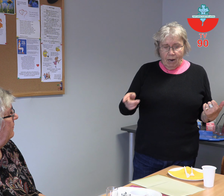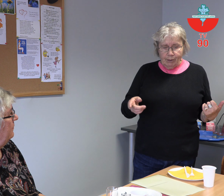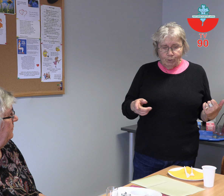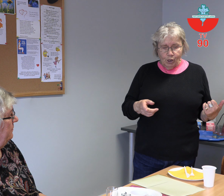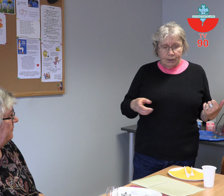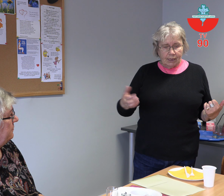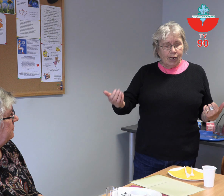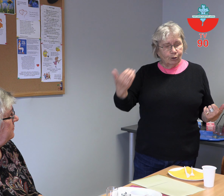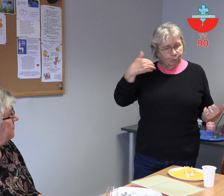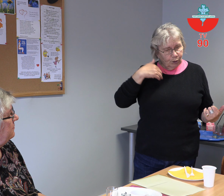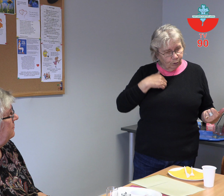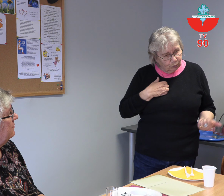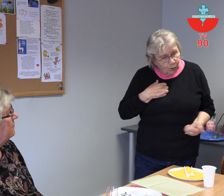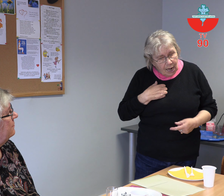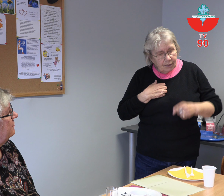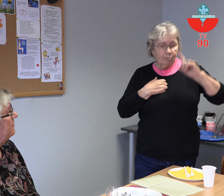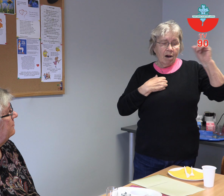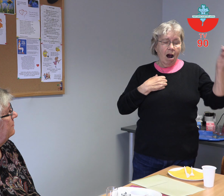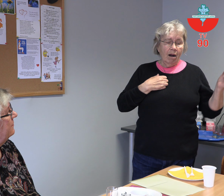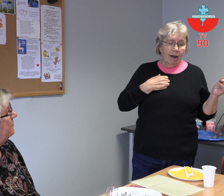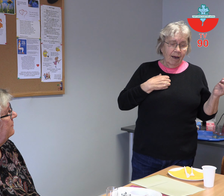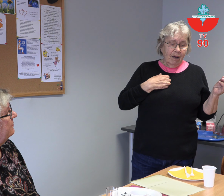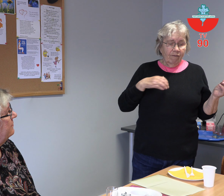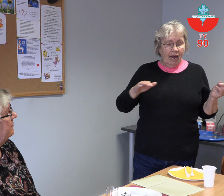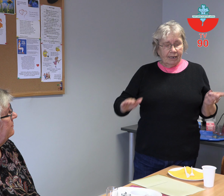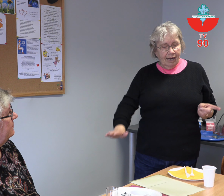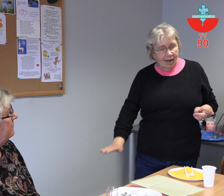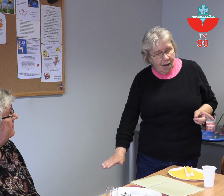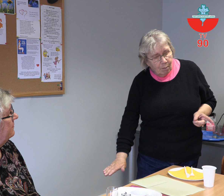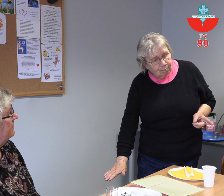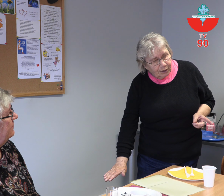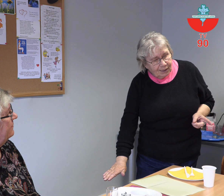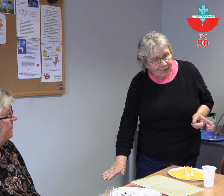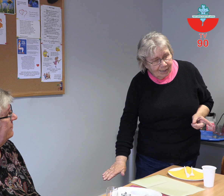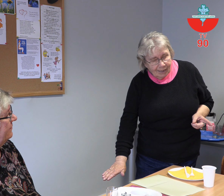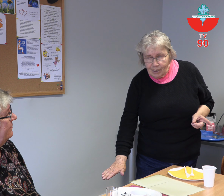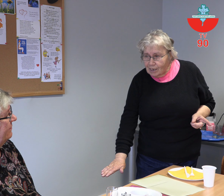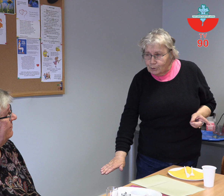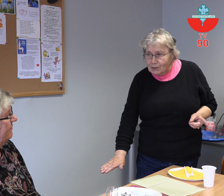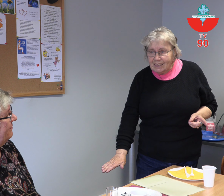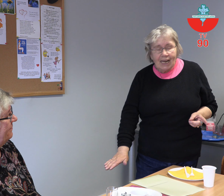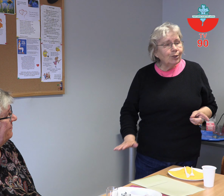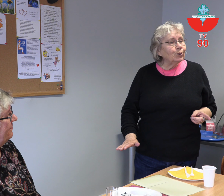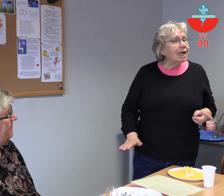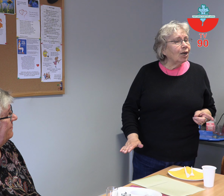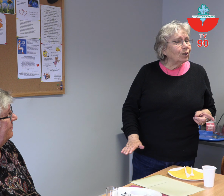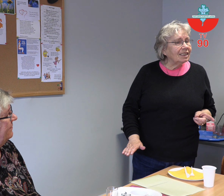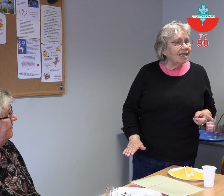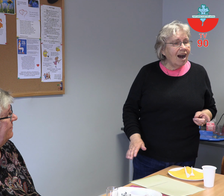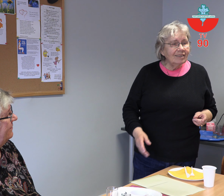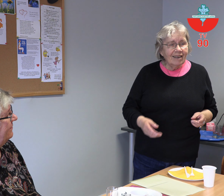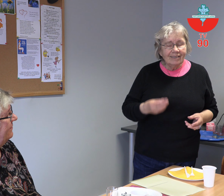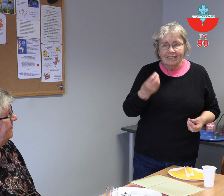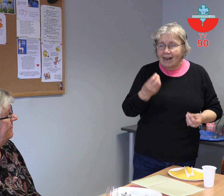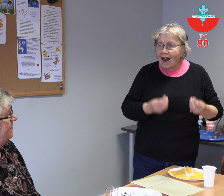Maimu on käinud minul külasmaal, väikene laps, tyttö tyttäroni kanssa